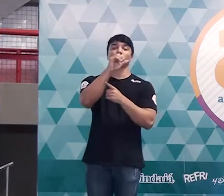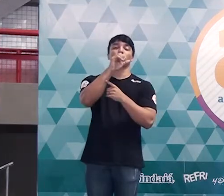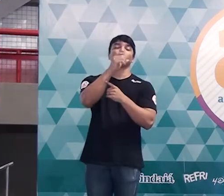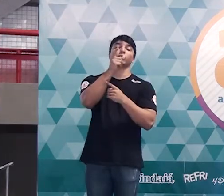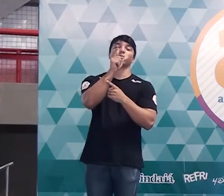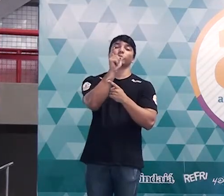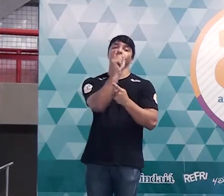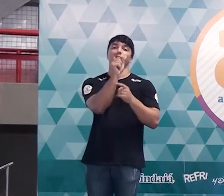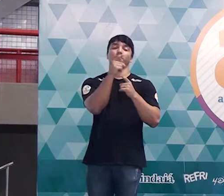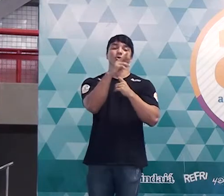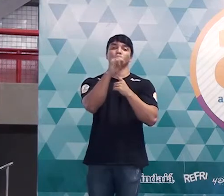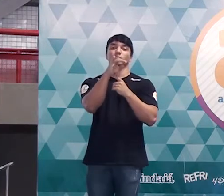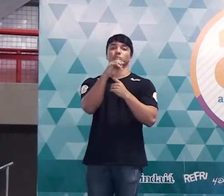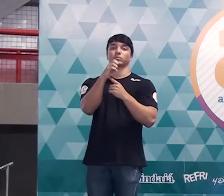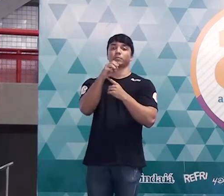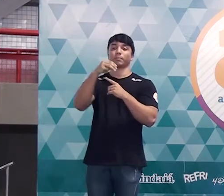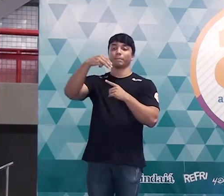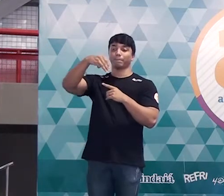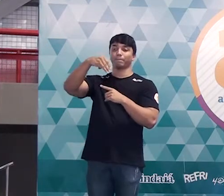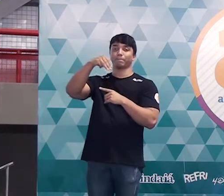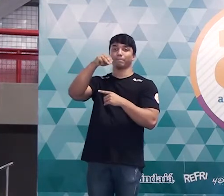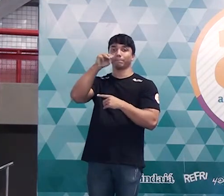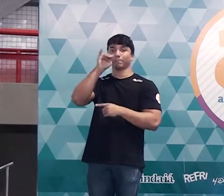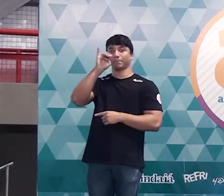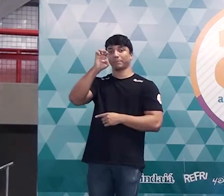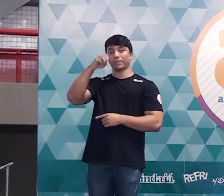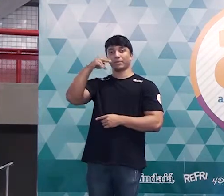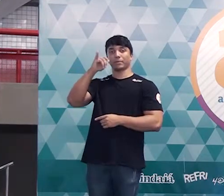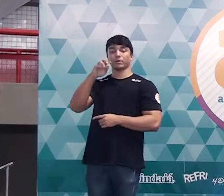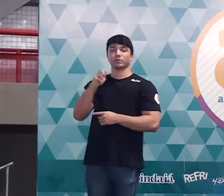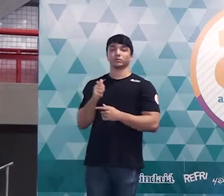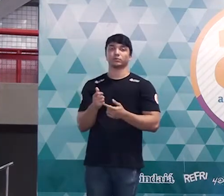átono. Me empresta um dinheiro.